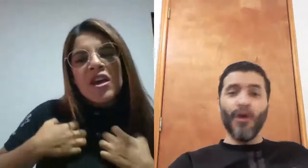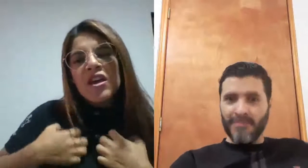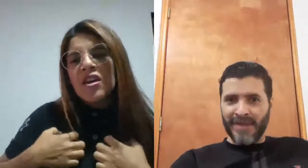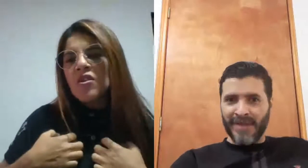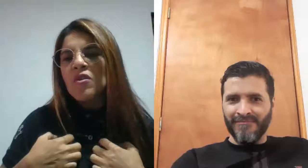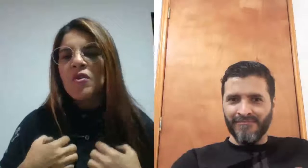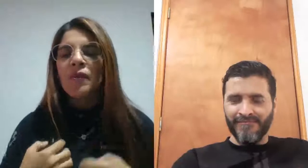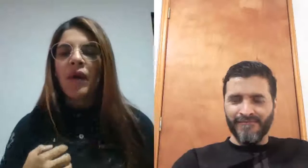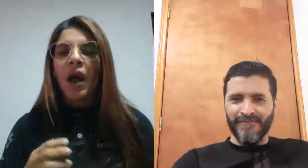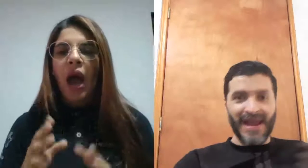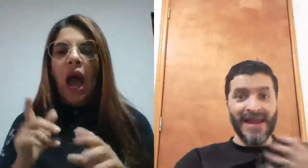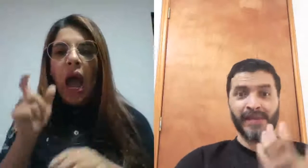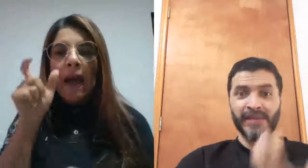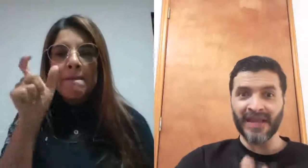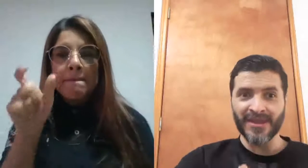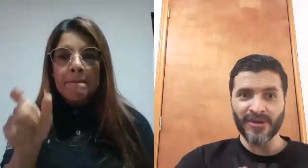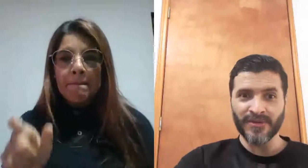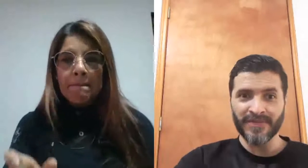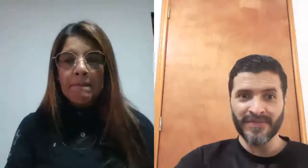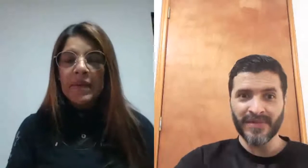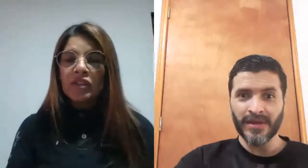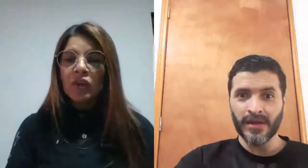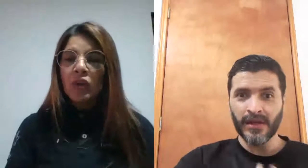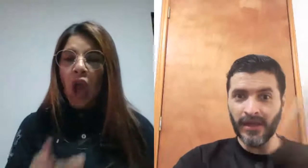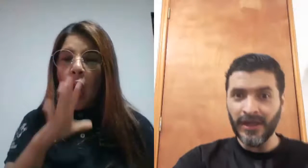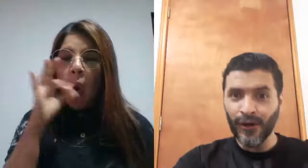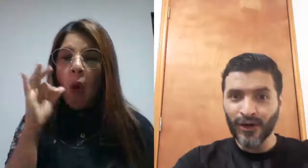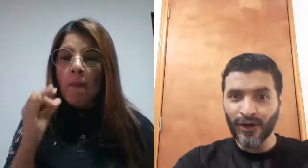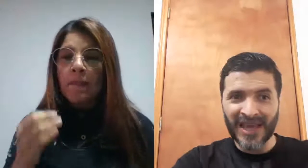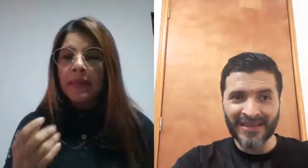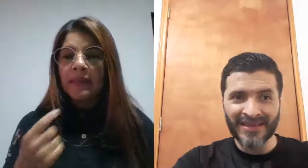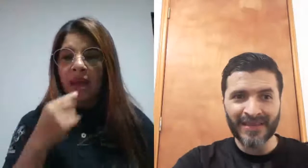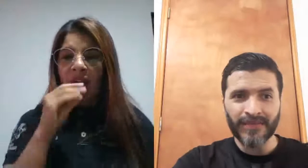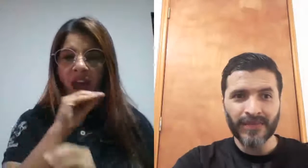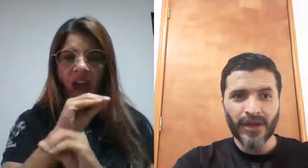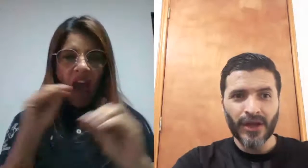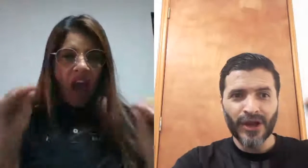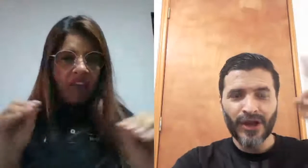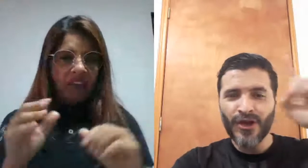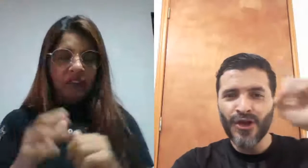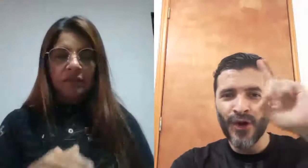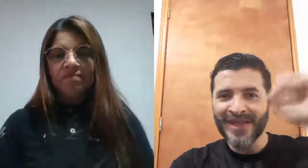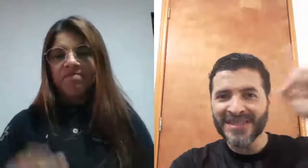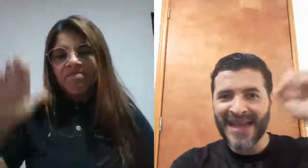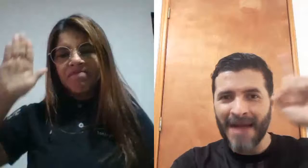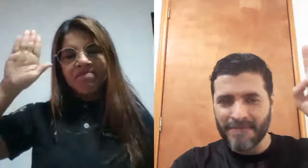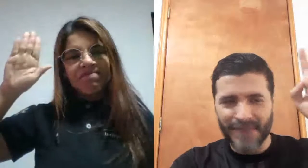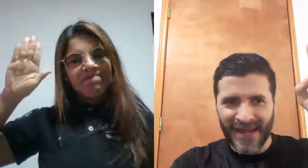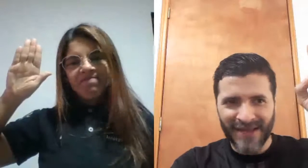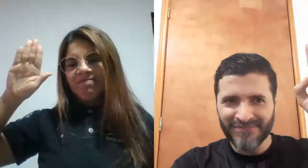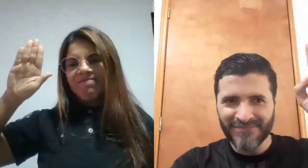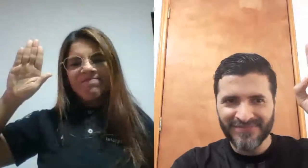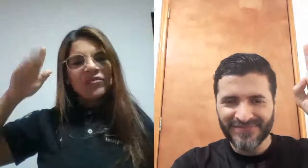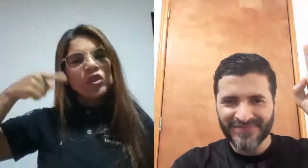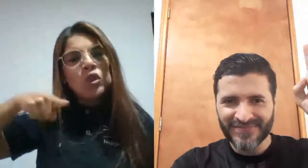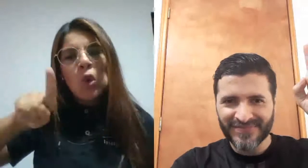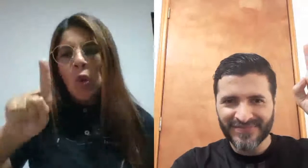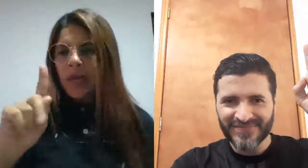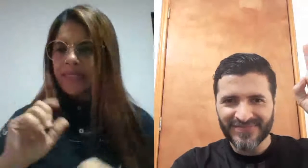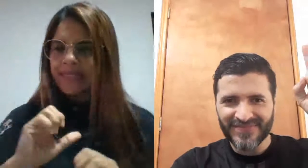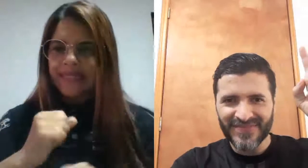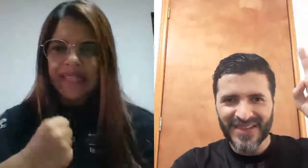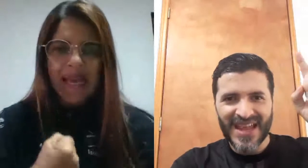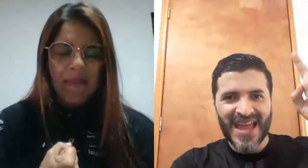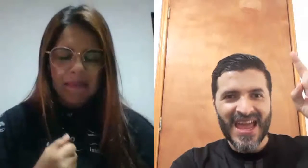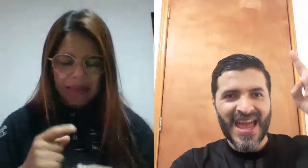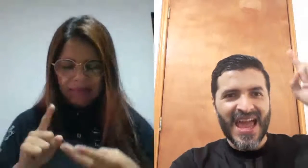intervino el hombre, el ermitaño, y dijo lo siguiente: no es el hambre,